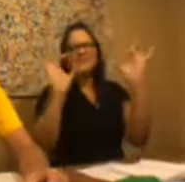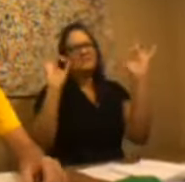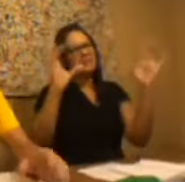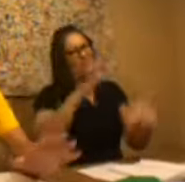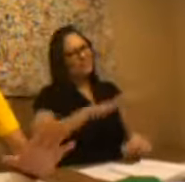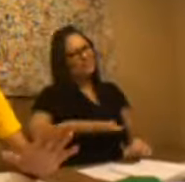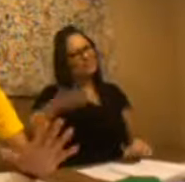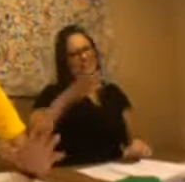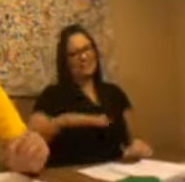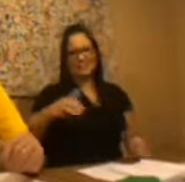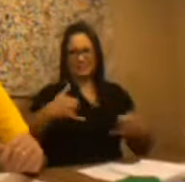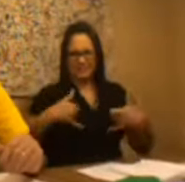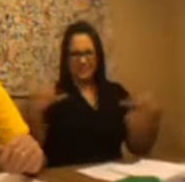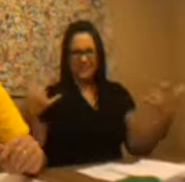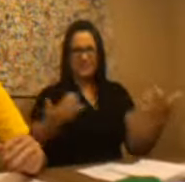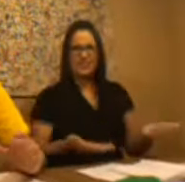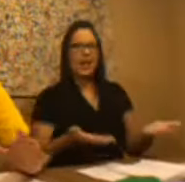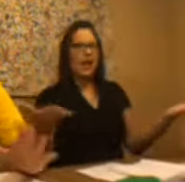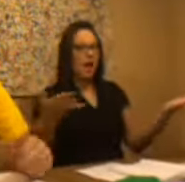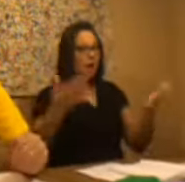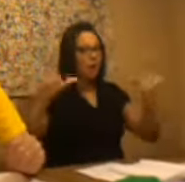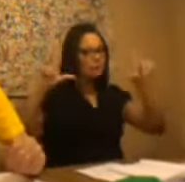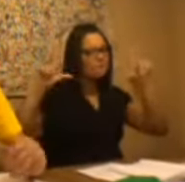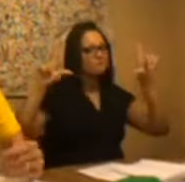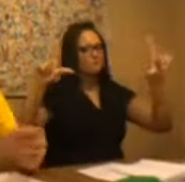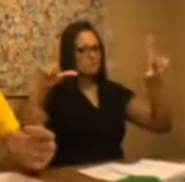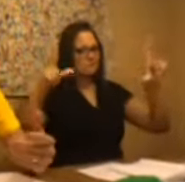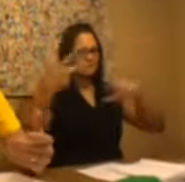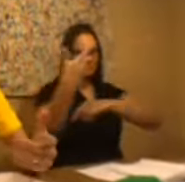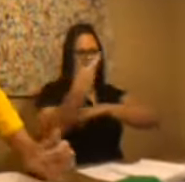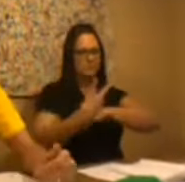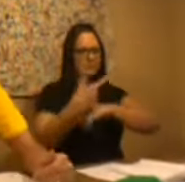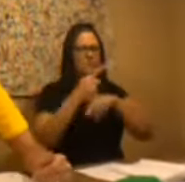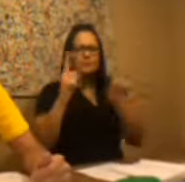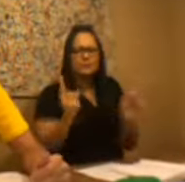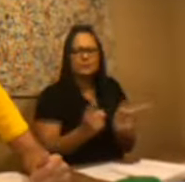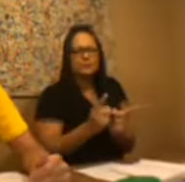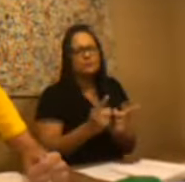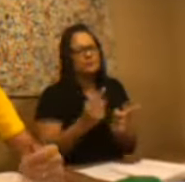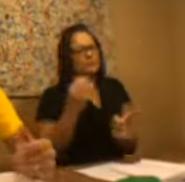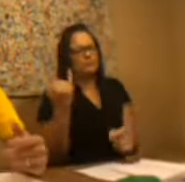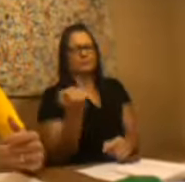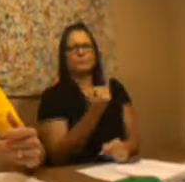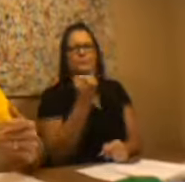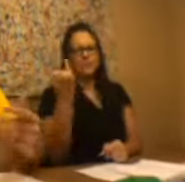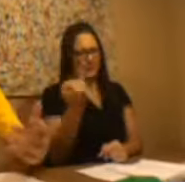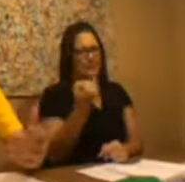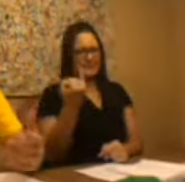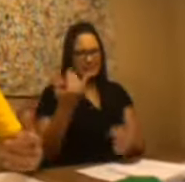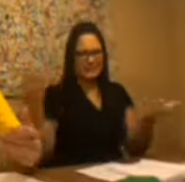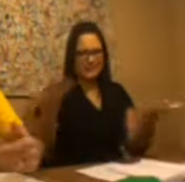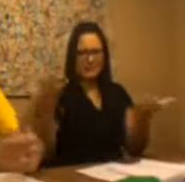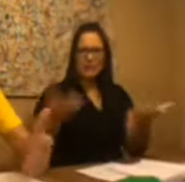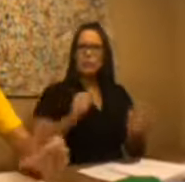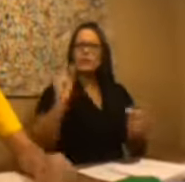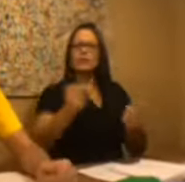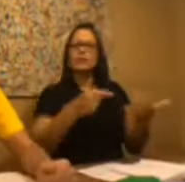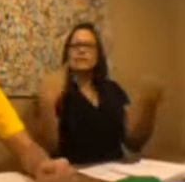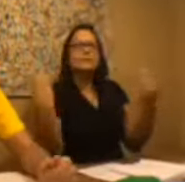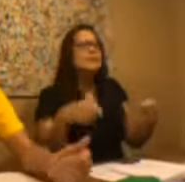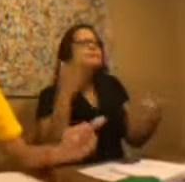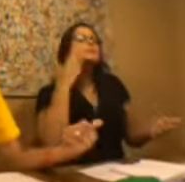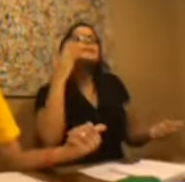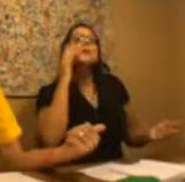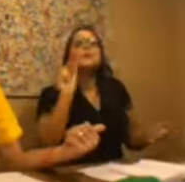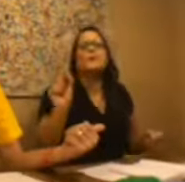criança o malávi bastante curta não é mas é muito importante para que exatamente nos atualizando o que